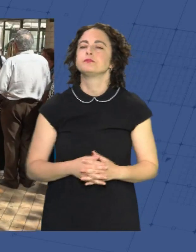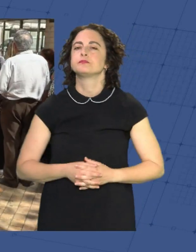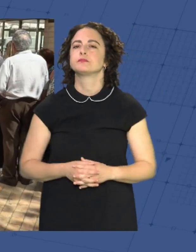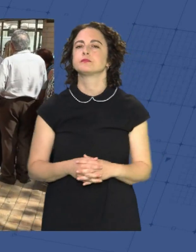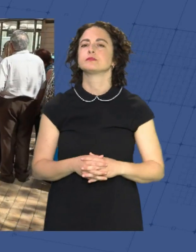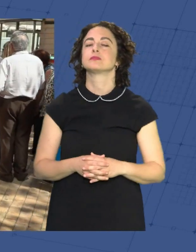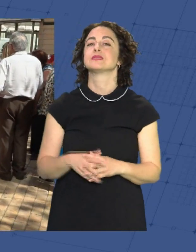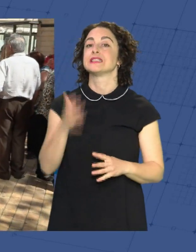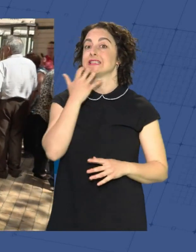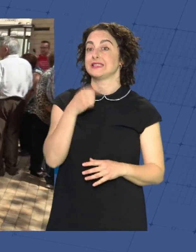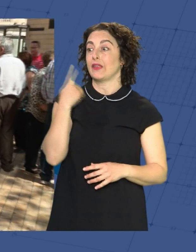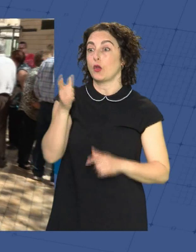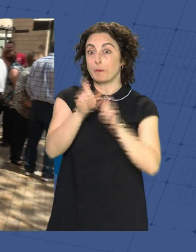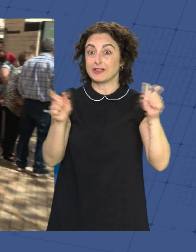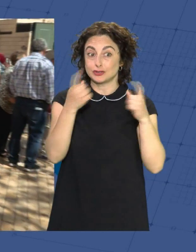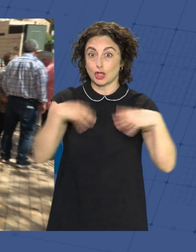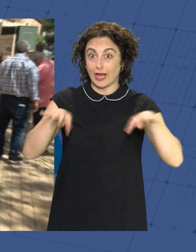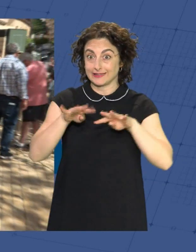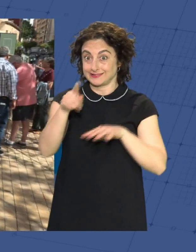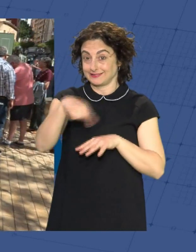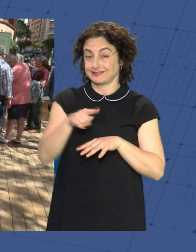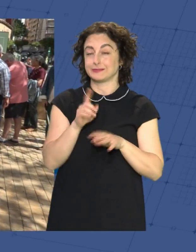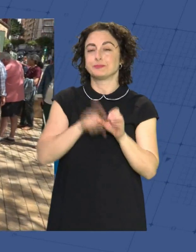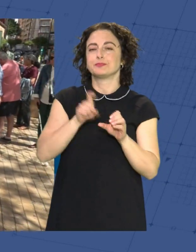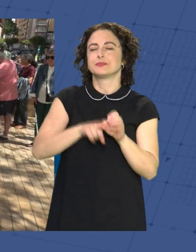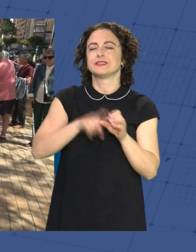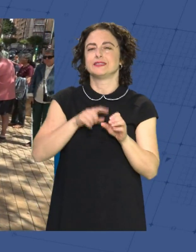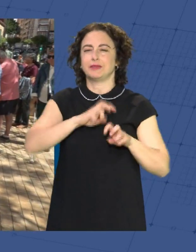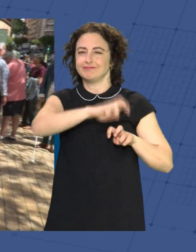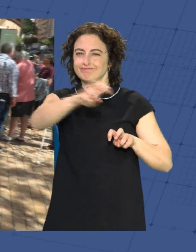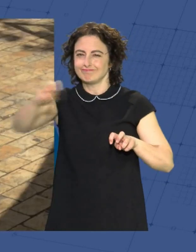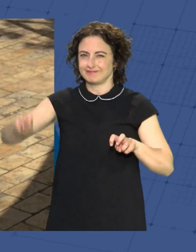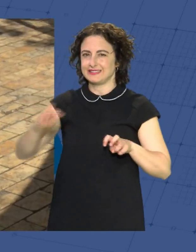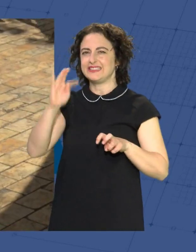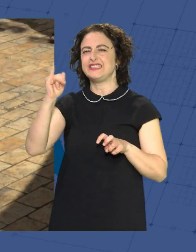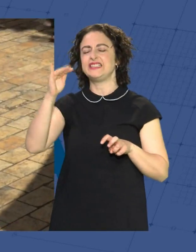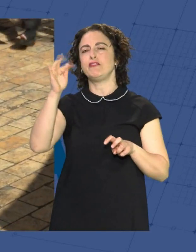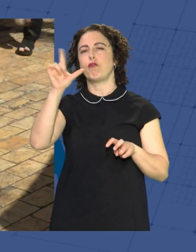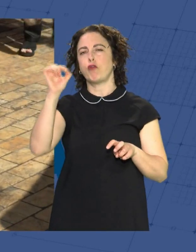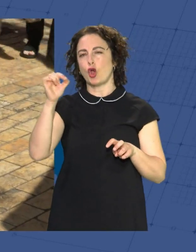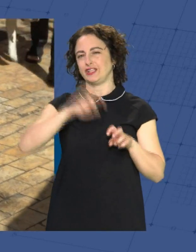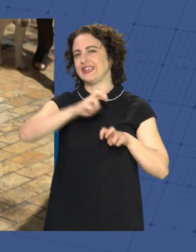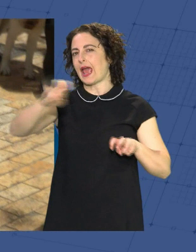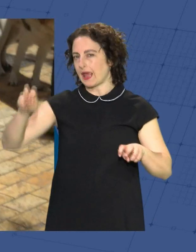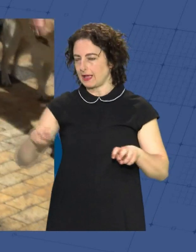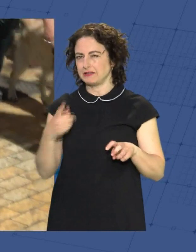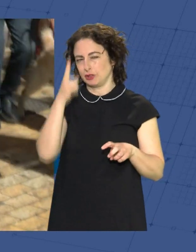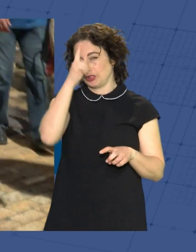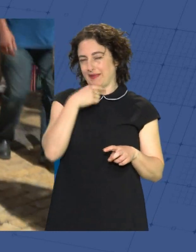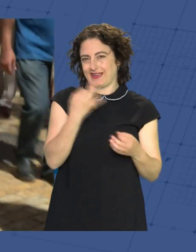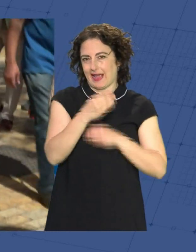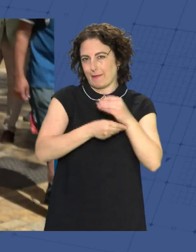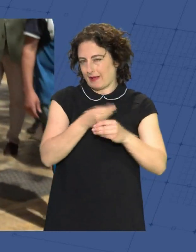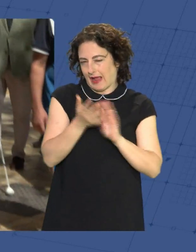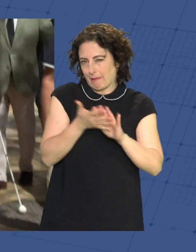Si te digo que estas personas participan en una tifloyincana, probablemente no sepas de qué te estoy hablando. Pero si te